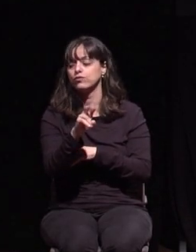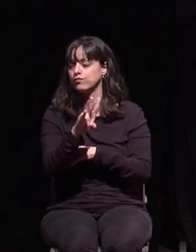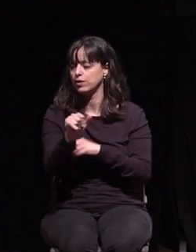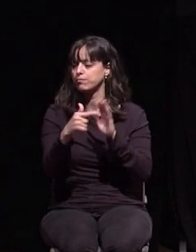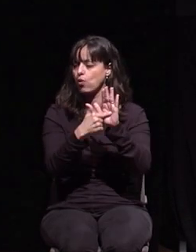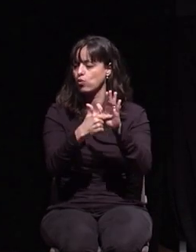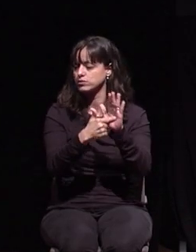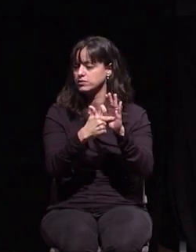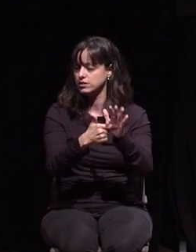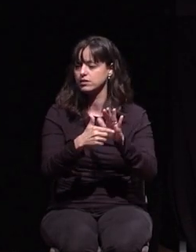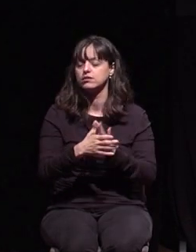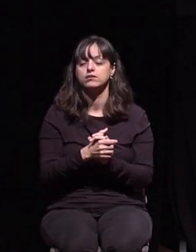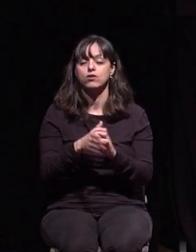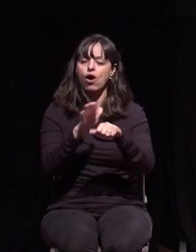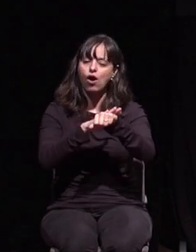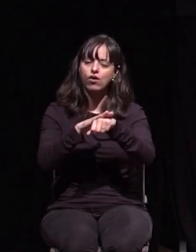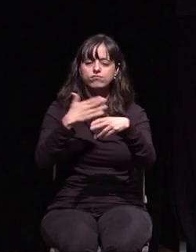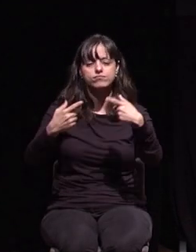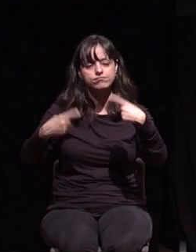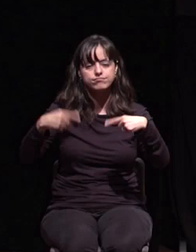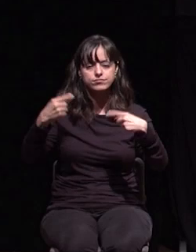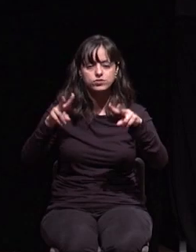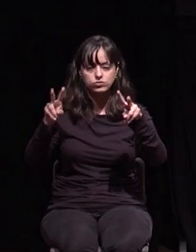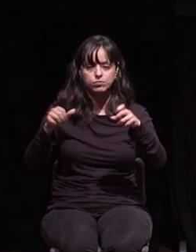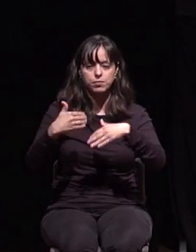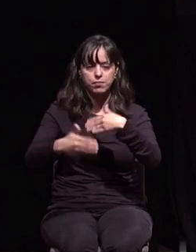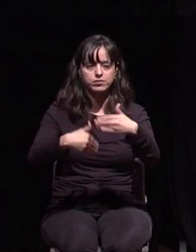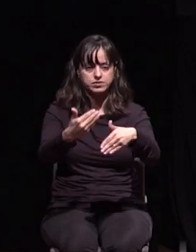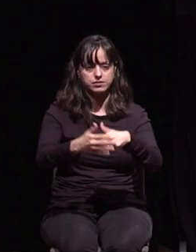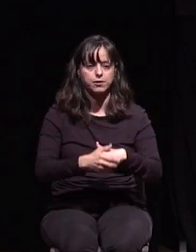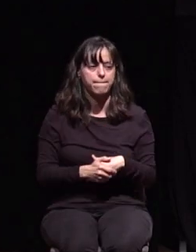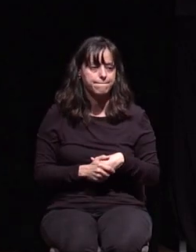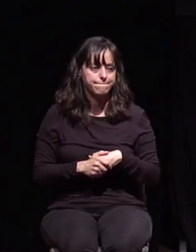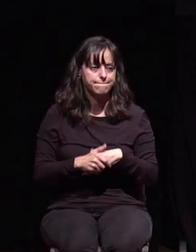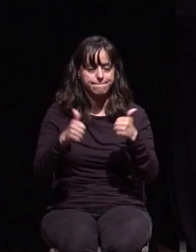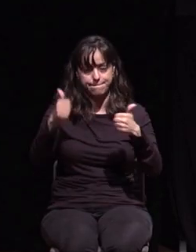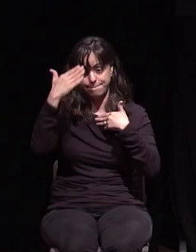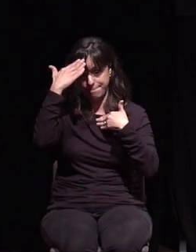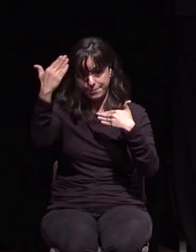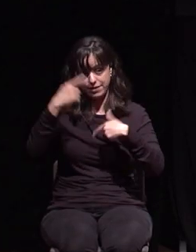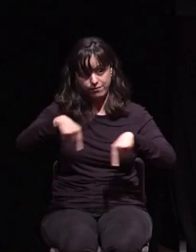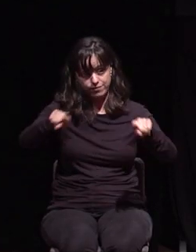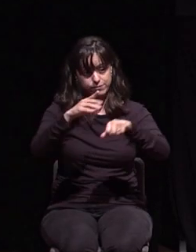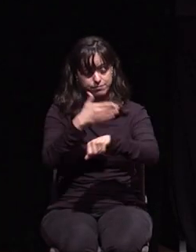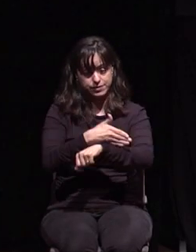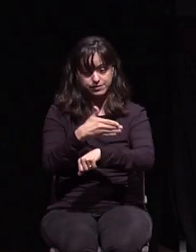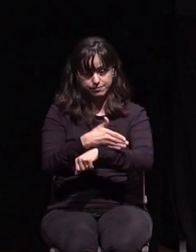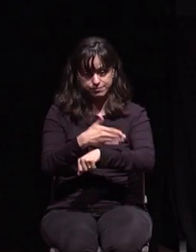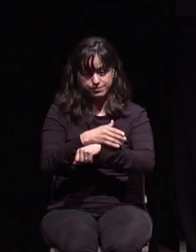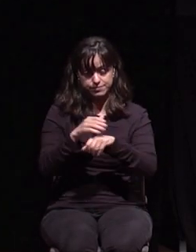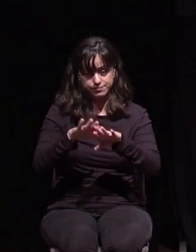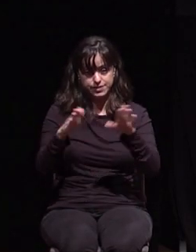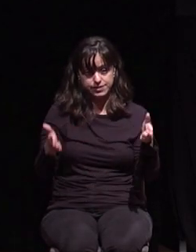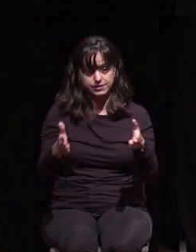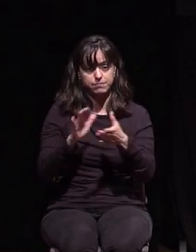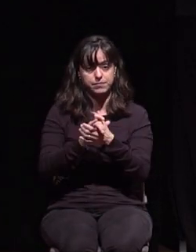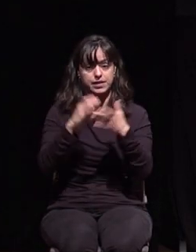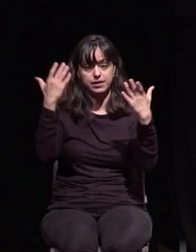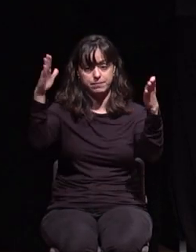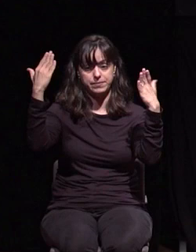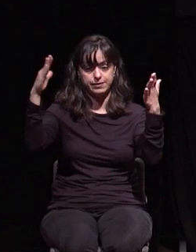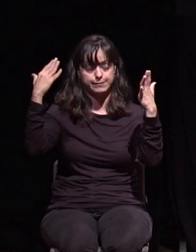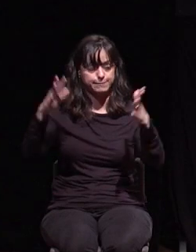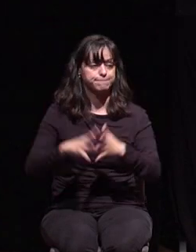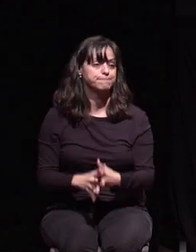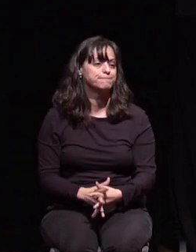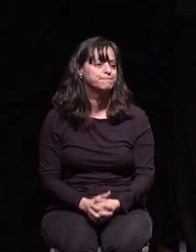gente e conversar com a gente sobre esse processo. Então, obrigado a todos os participantes da mesa, parabéns e até já.